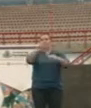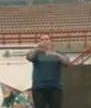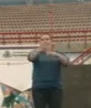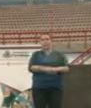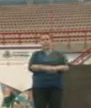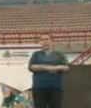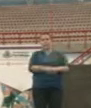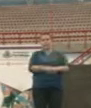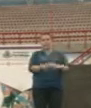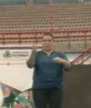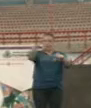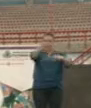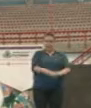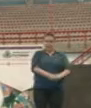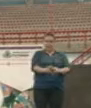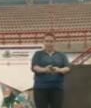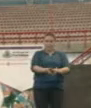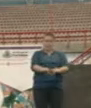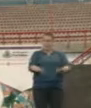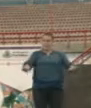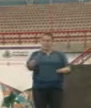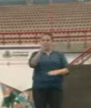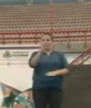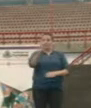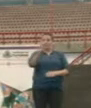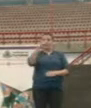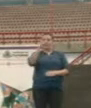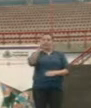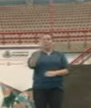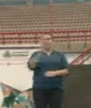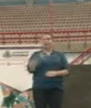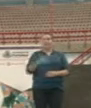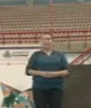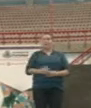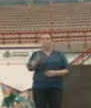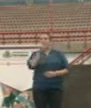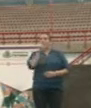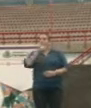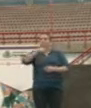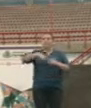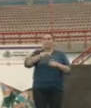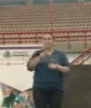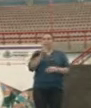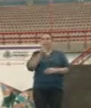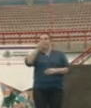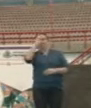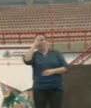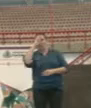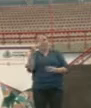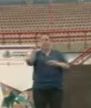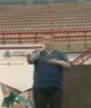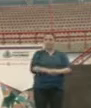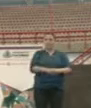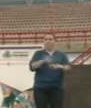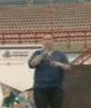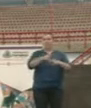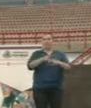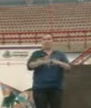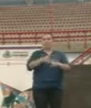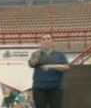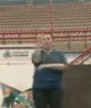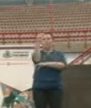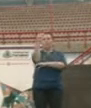Eles sentam no tapete. Eles almoçam sentados no tapete. Por quê? Porque